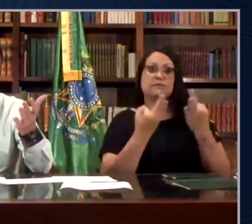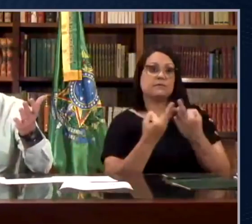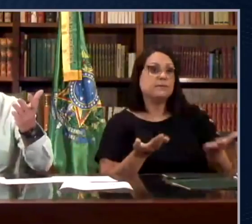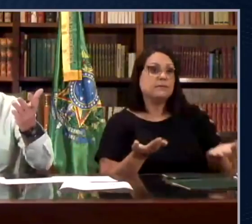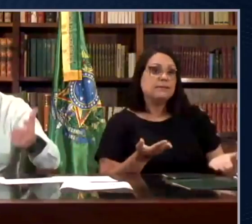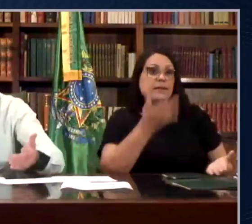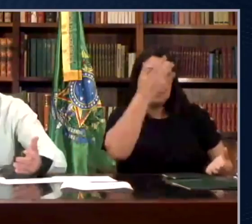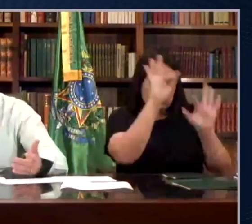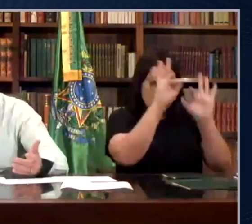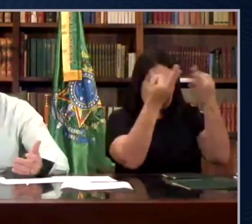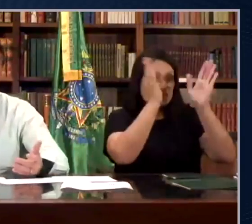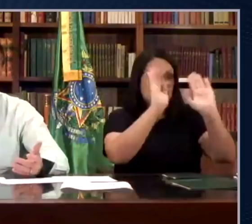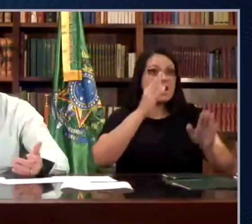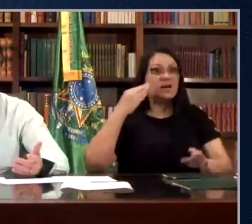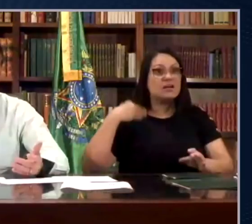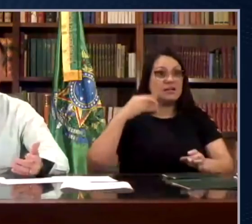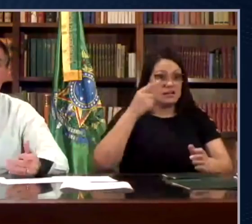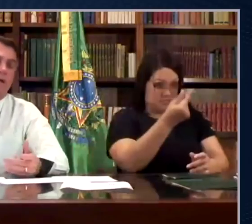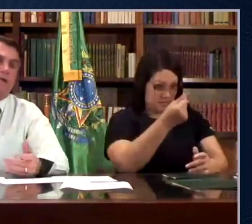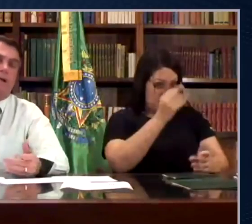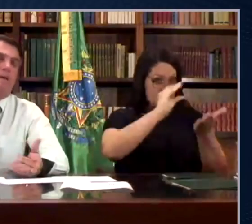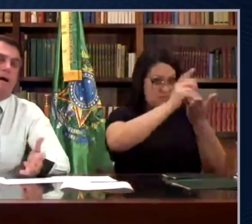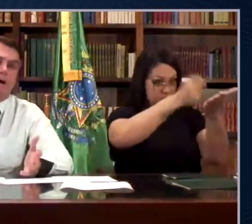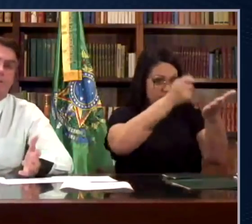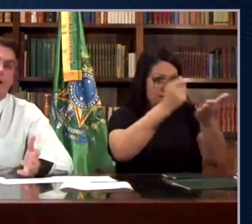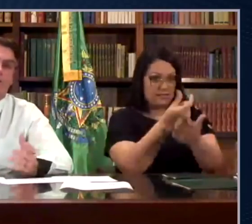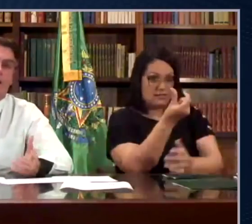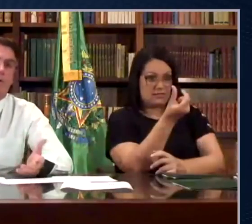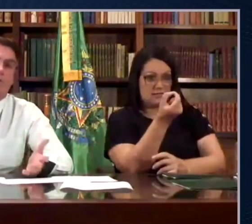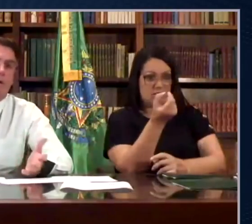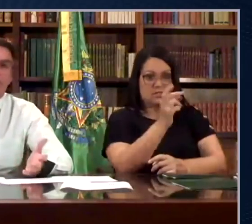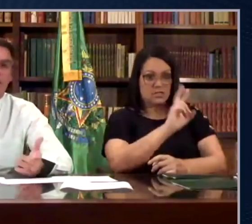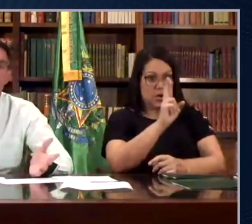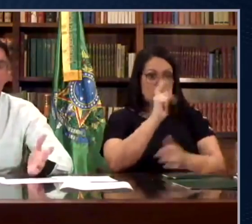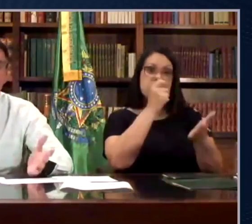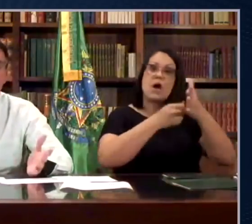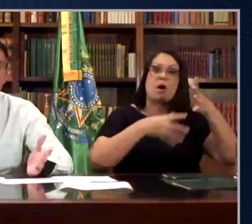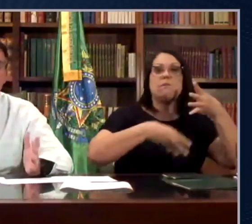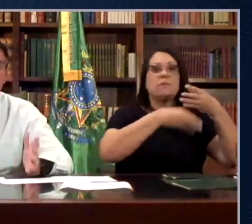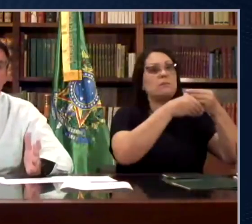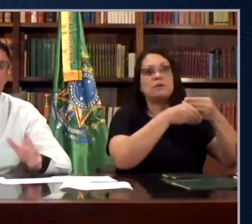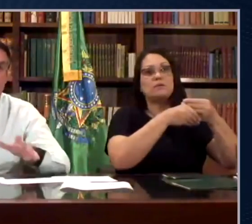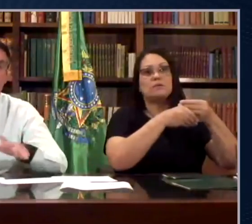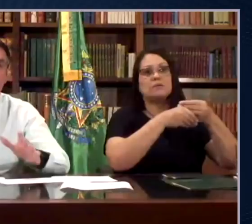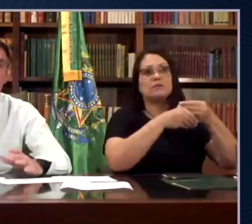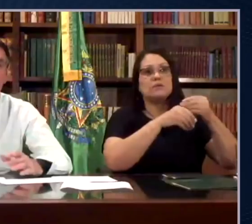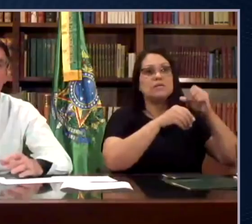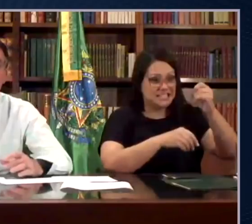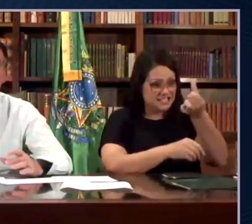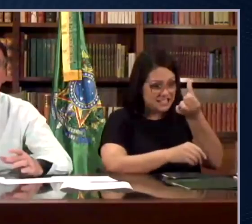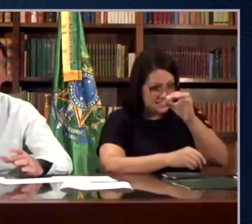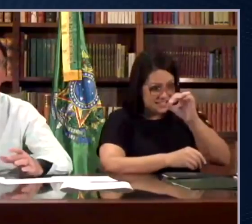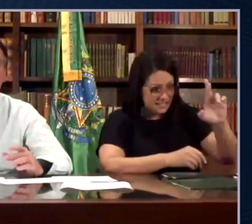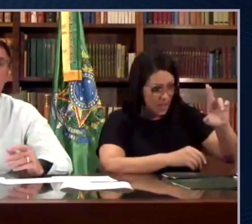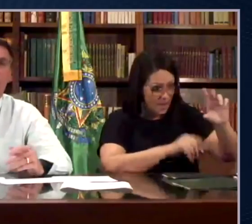a título de Bolsa Família importância abaixo de R$600, será pago uma complementação imediatamente, tá? Para todo mundo